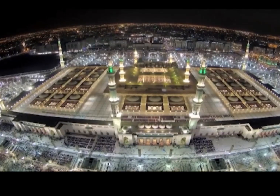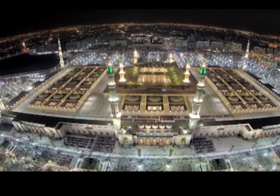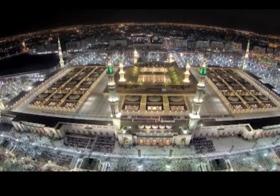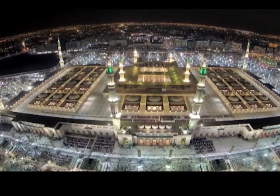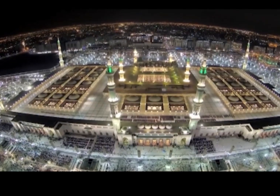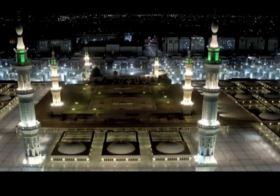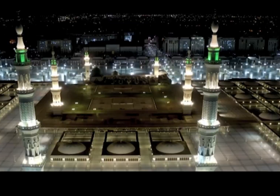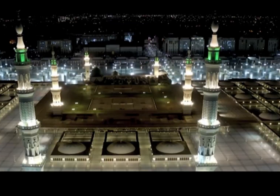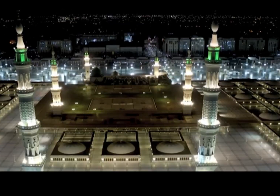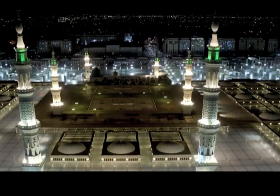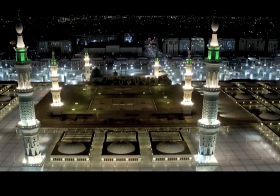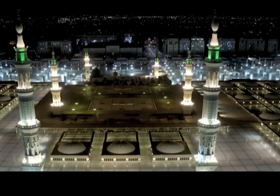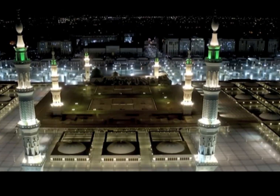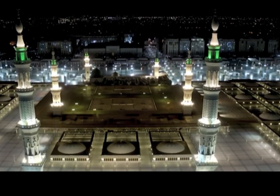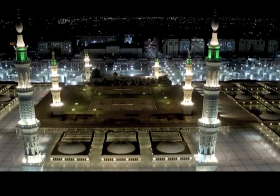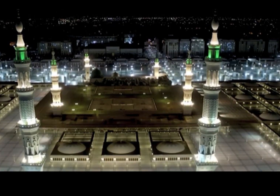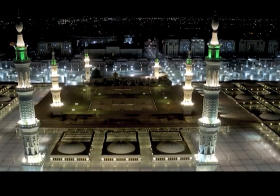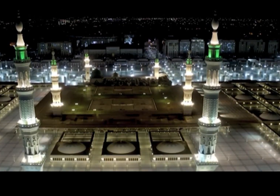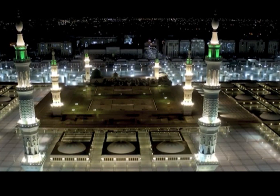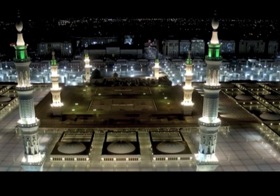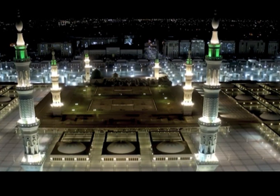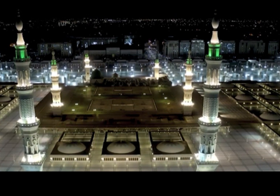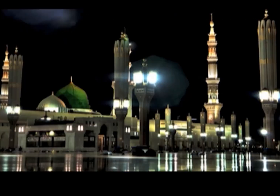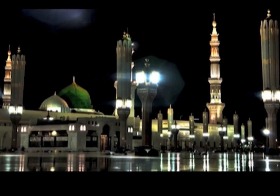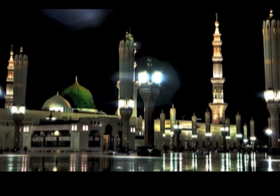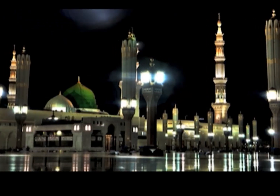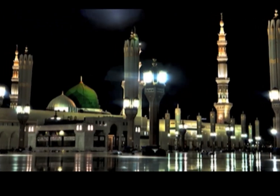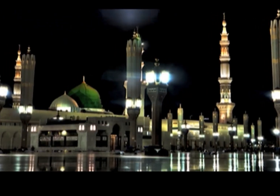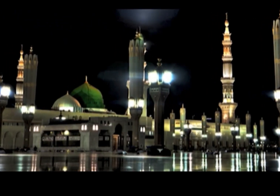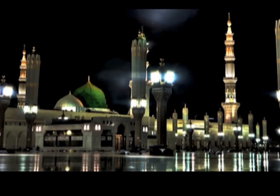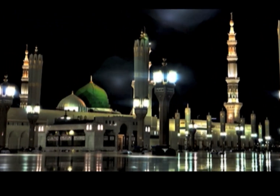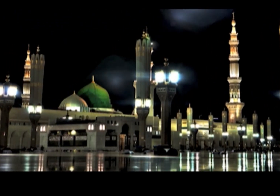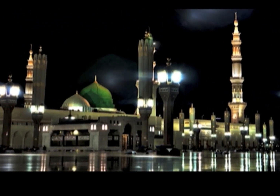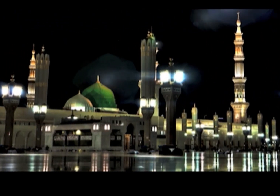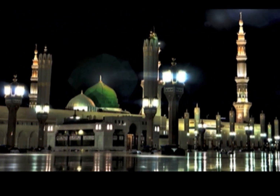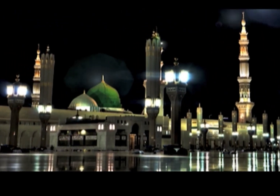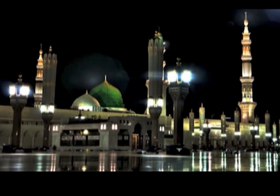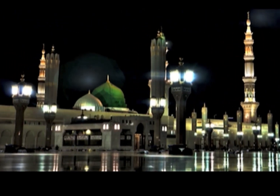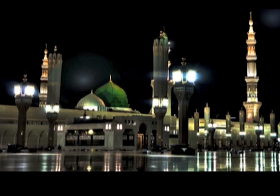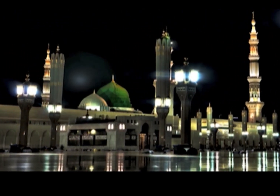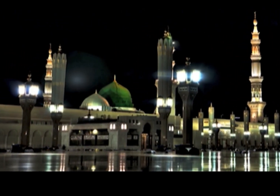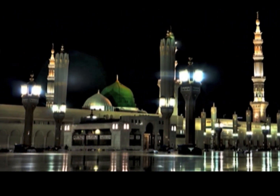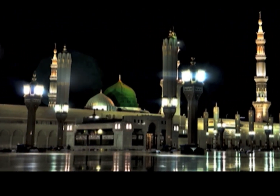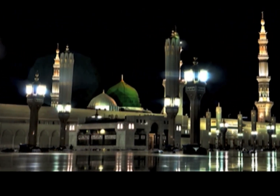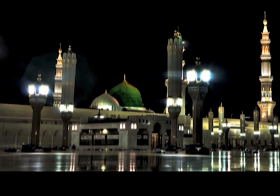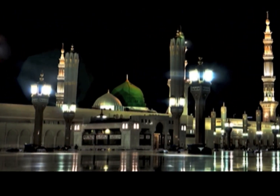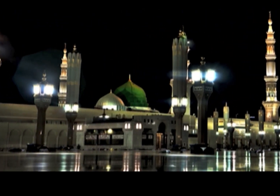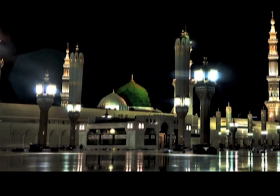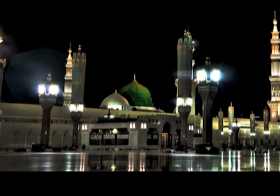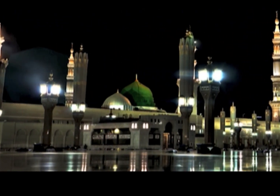والسلام علیک یا نبی اللہ وعلی آلک واصحابک یا نور اللہ۔ درود